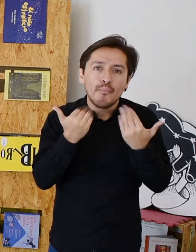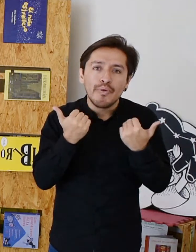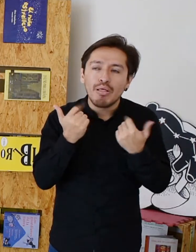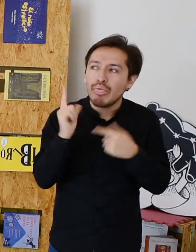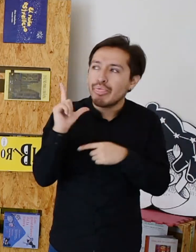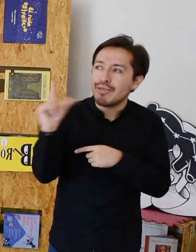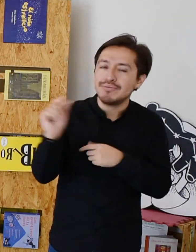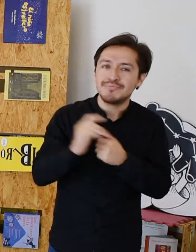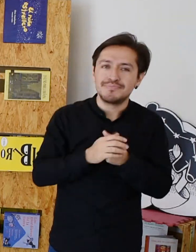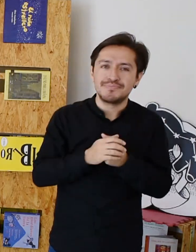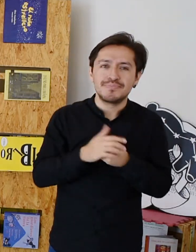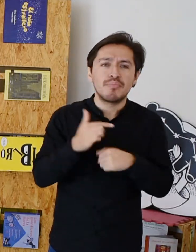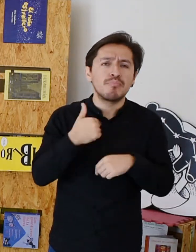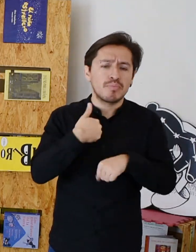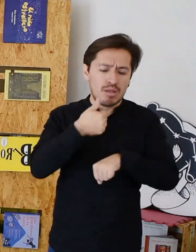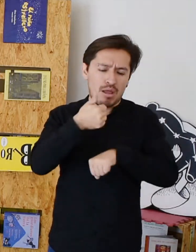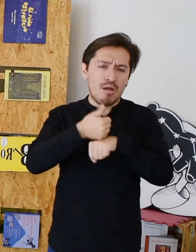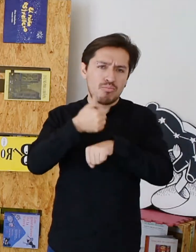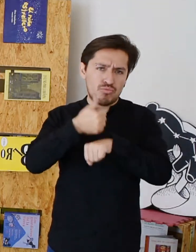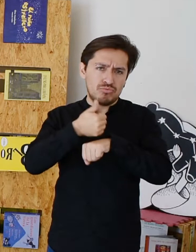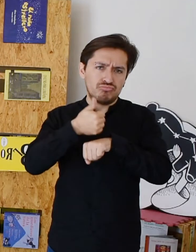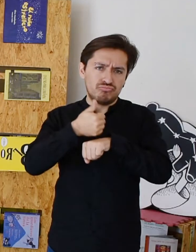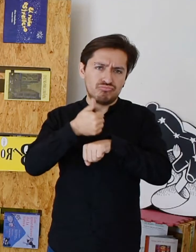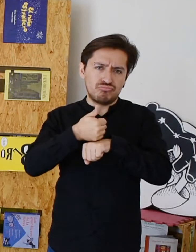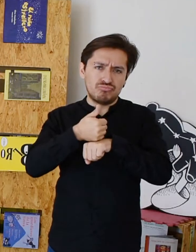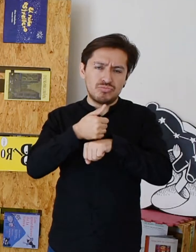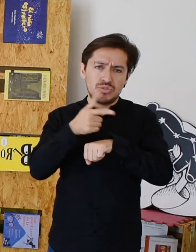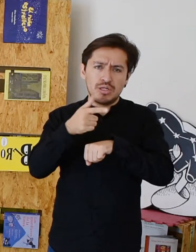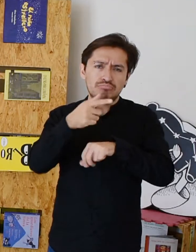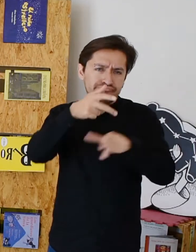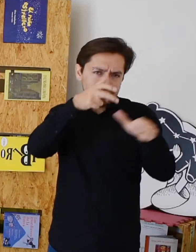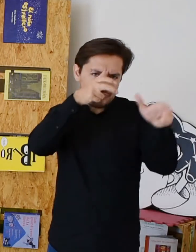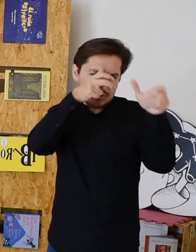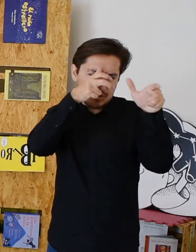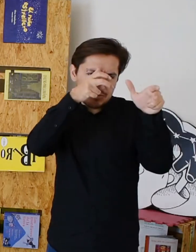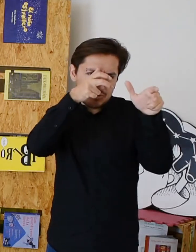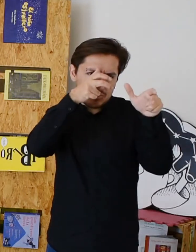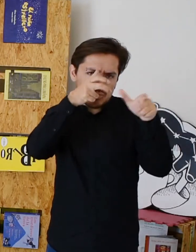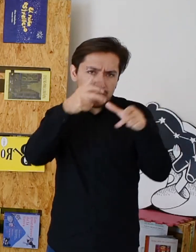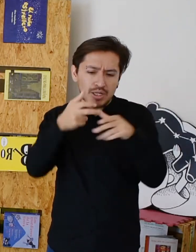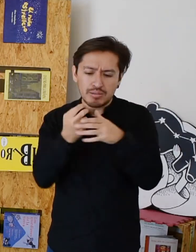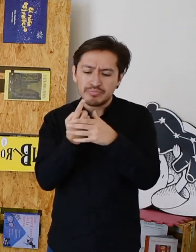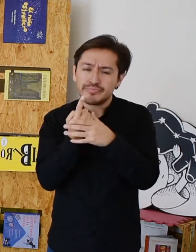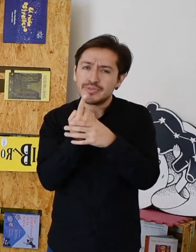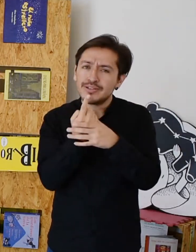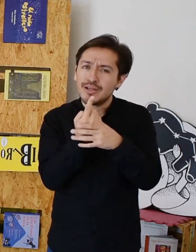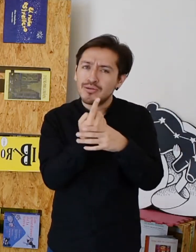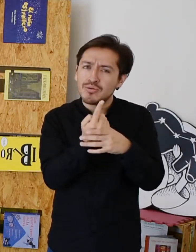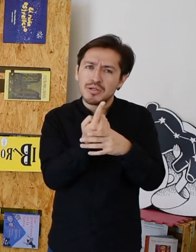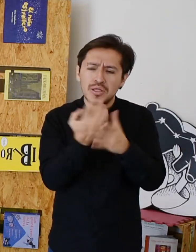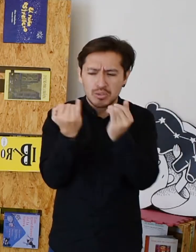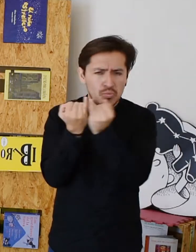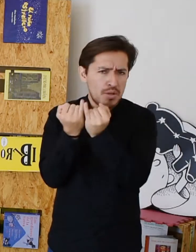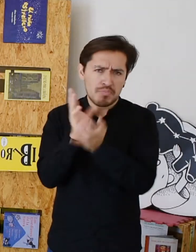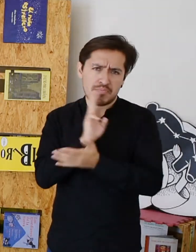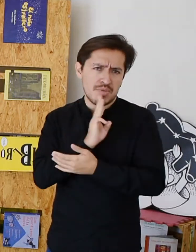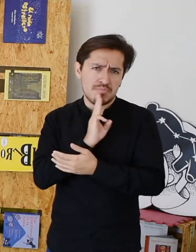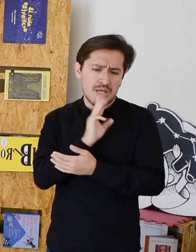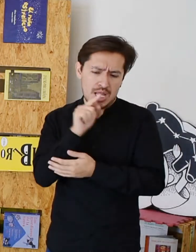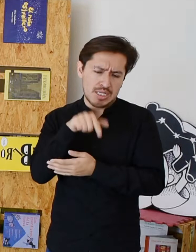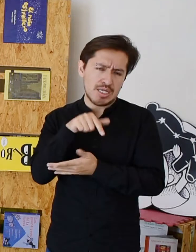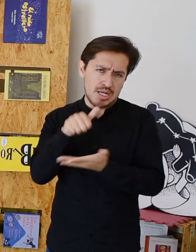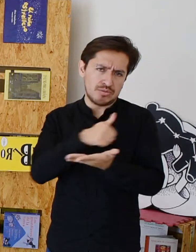Mi abuelo, tan sabio como era, llegó con una veladora a encender la noche como hacía mi mamá aquí en la